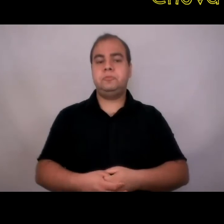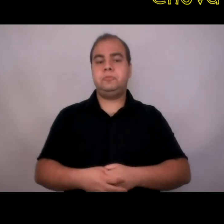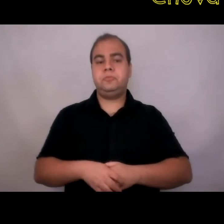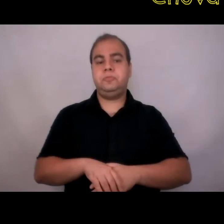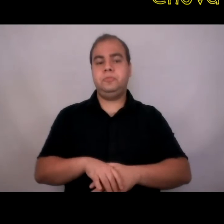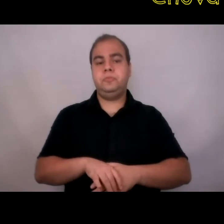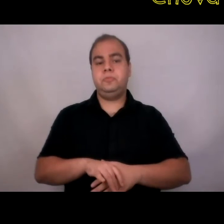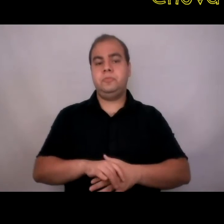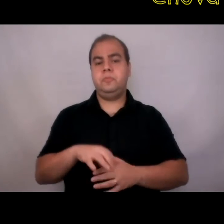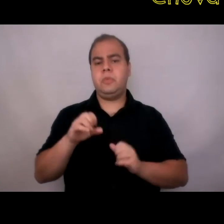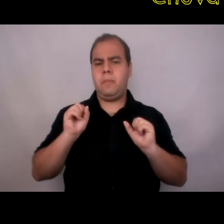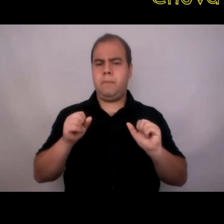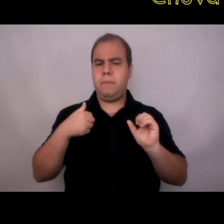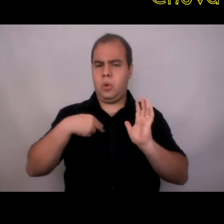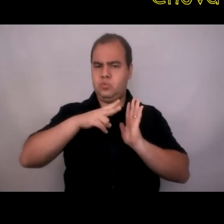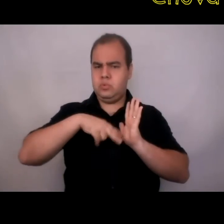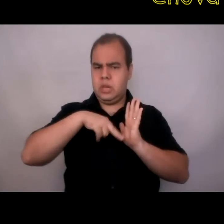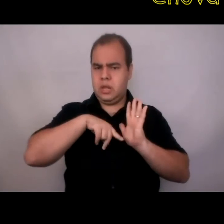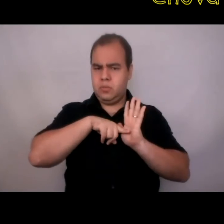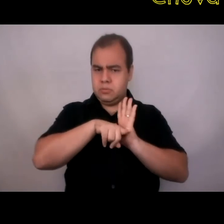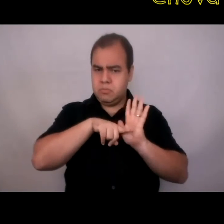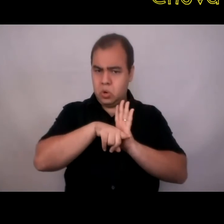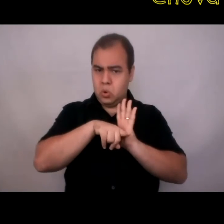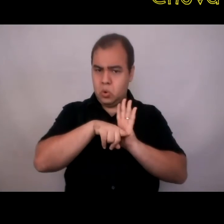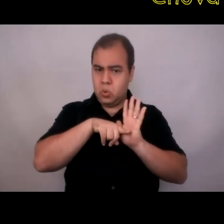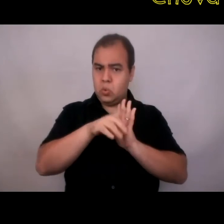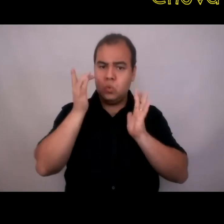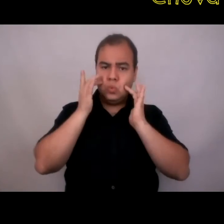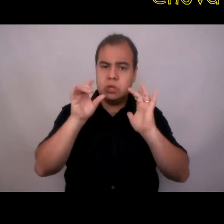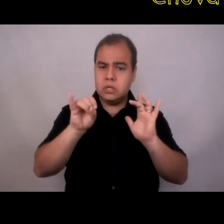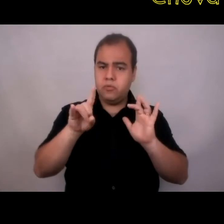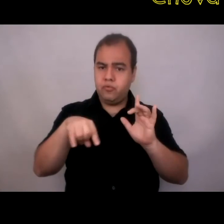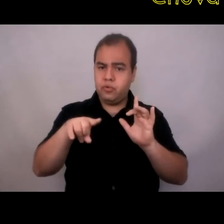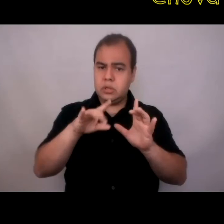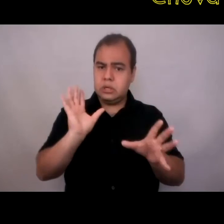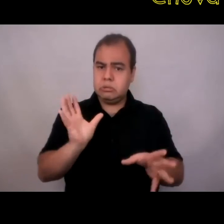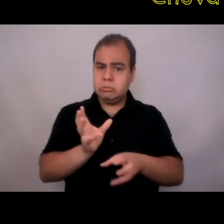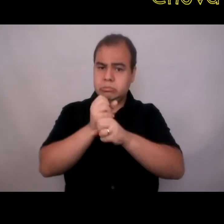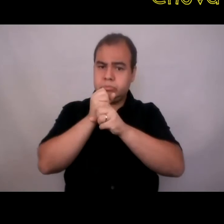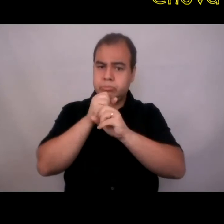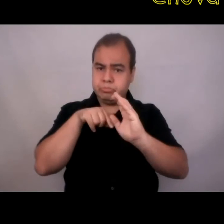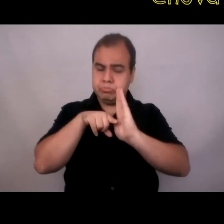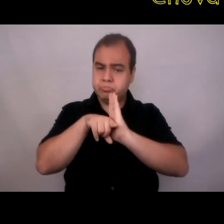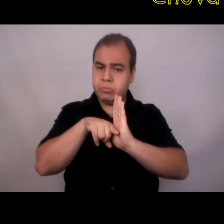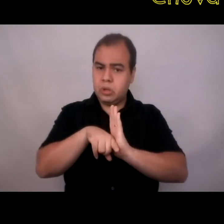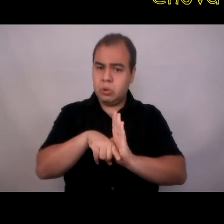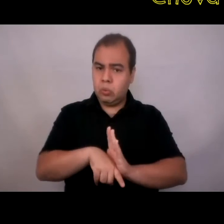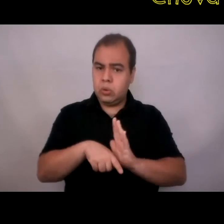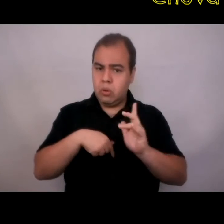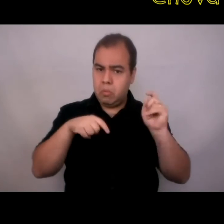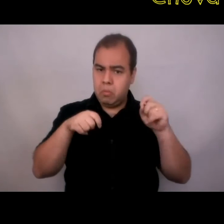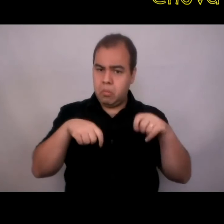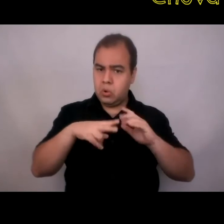Posso ir lendo as perguntas? Eu não sei se vocês fizeram uma compilação de perguntas aí, Lara e Elisa.